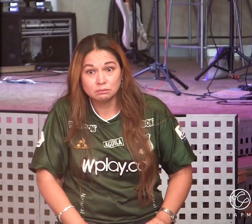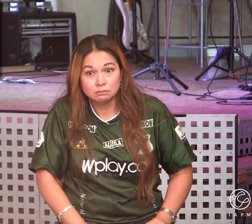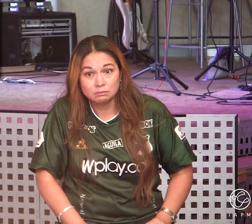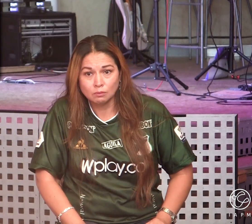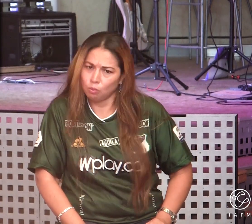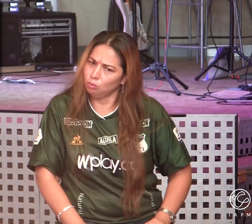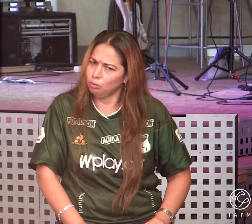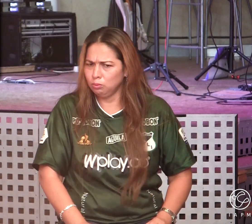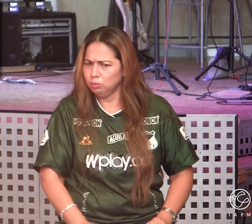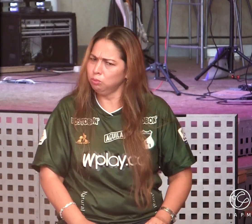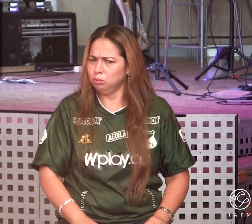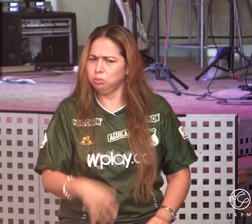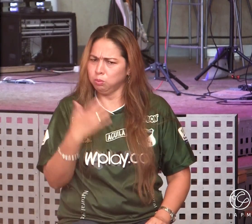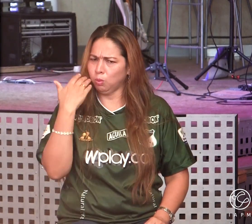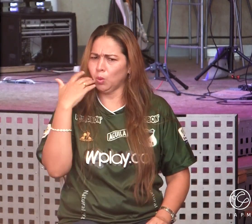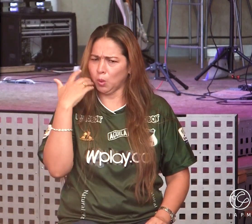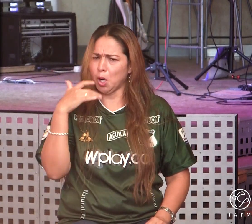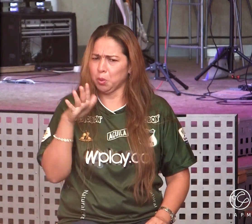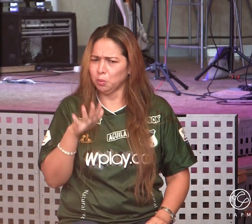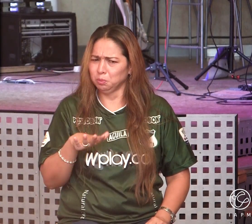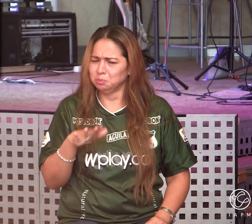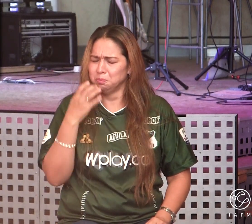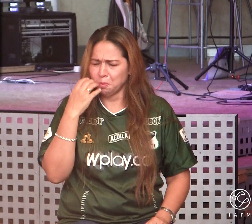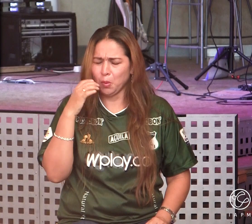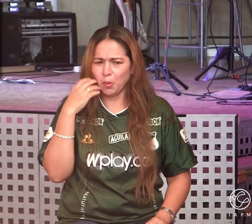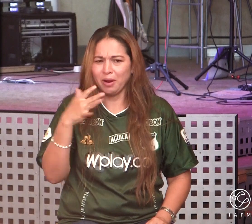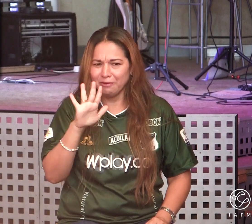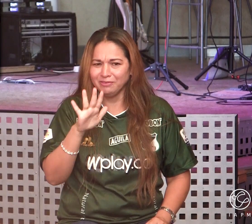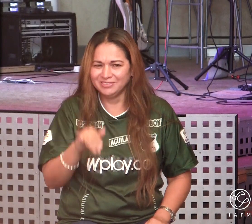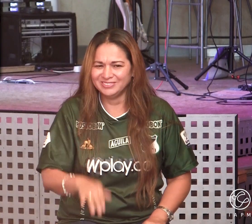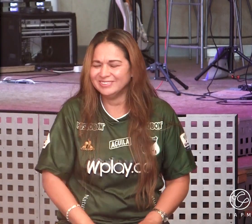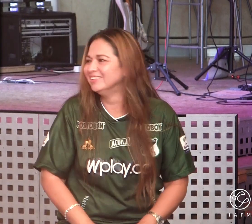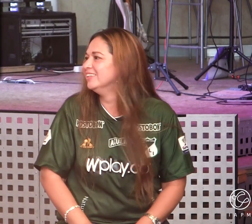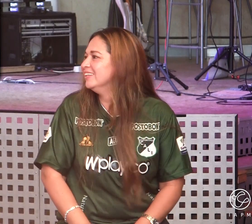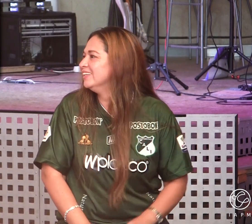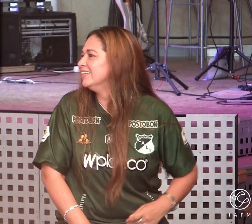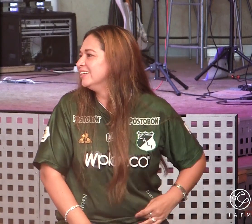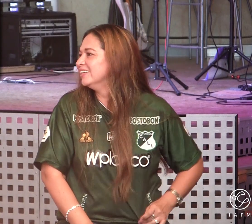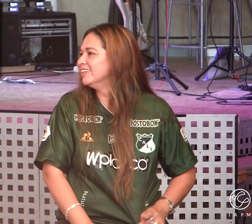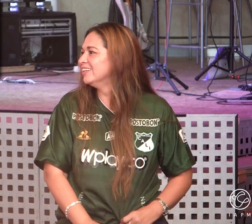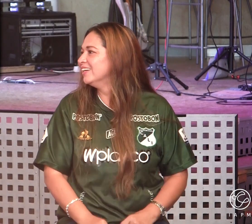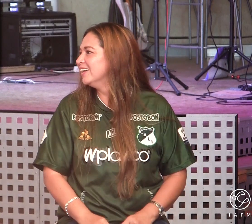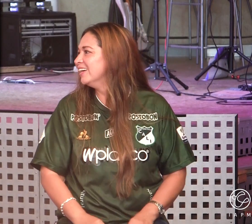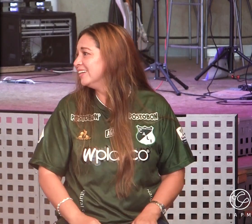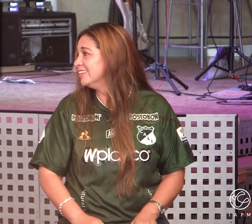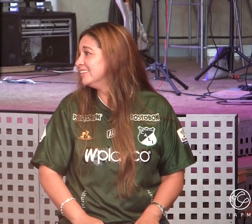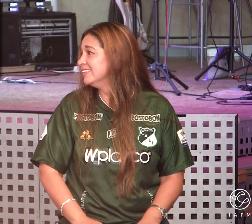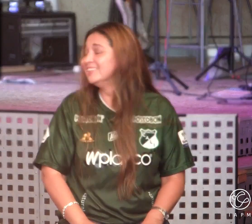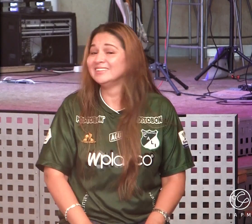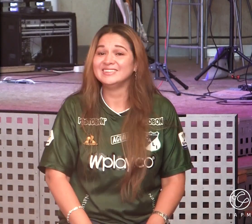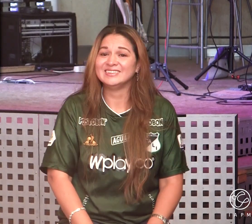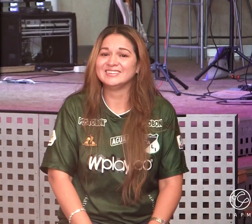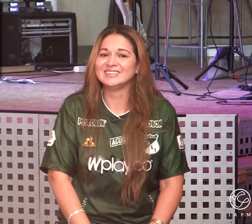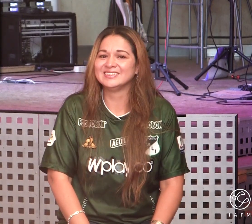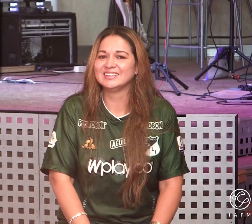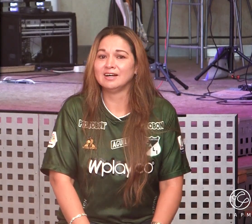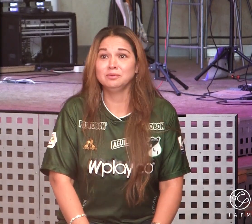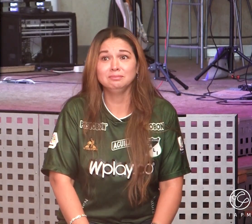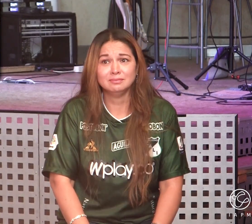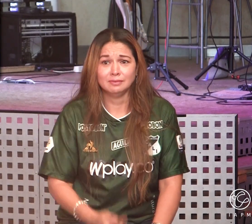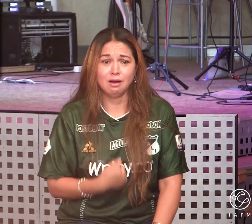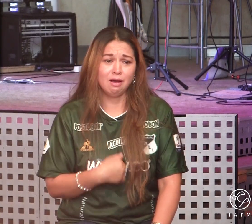¿Cuántos están de acuerdo conmigo que cada mañana uno tiene alguna cosita diferente? Dígame sí o no, o estoy exagerando. ¿A quién le pasa